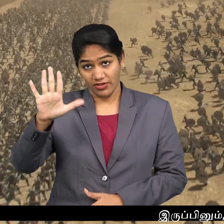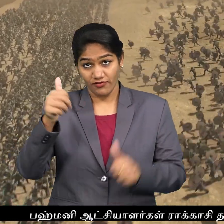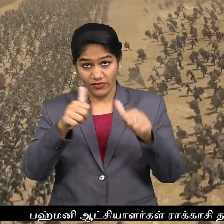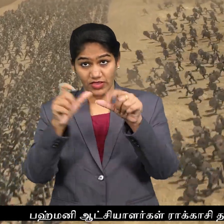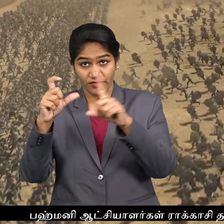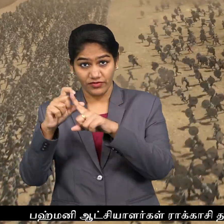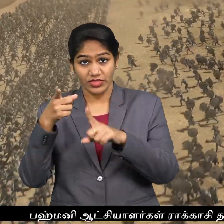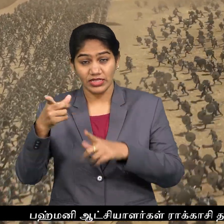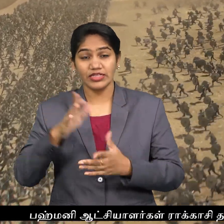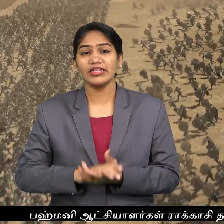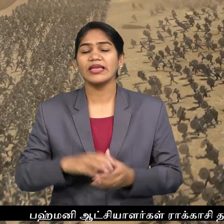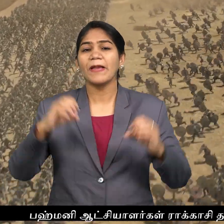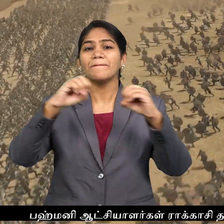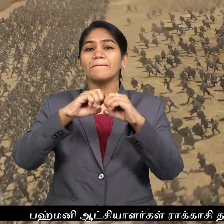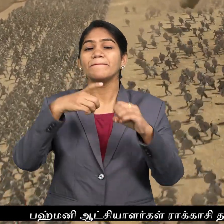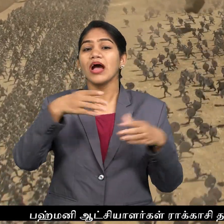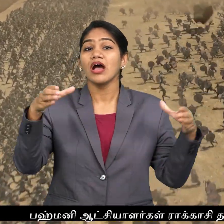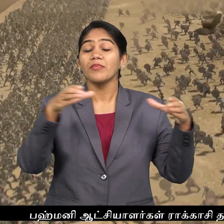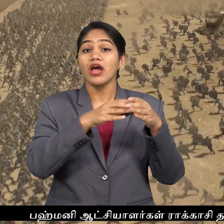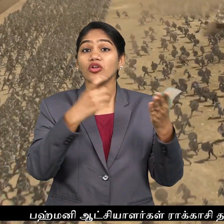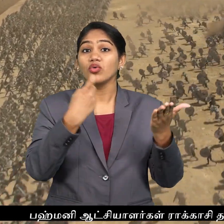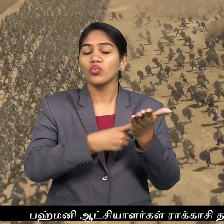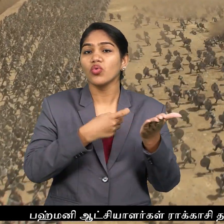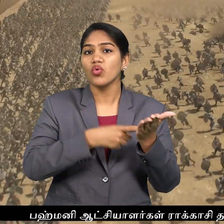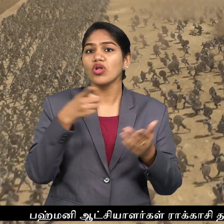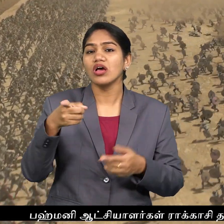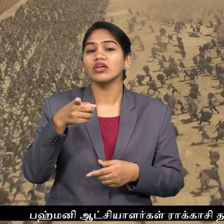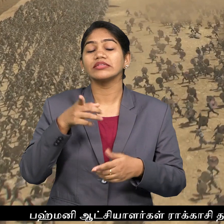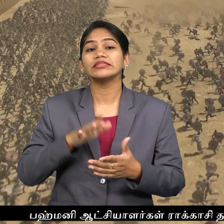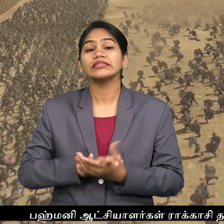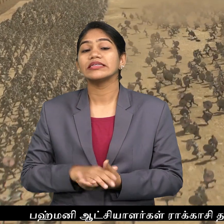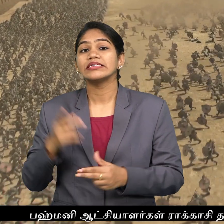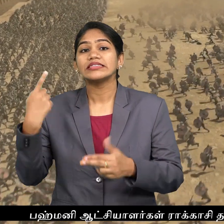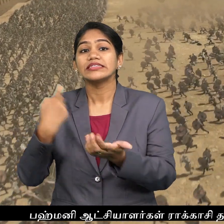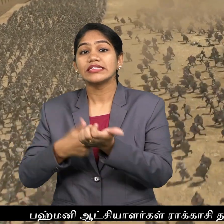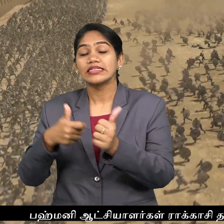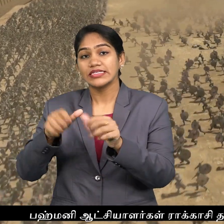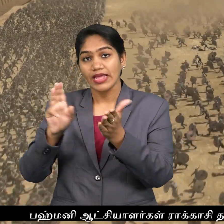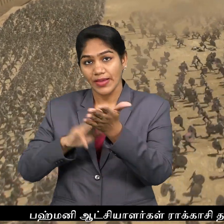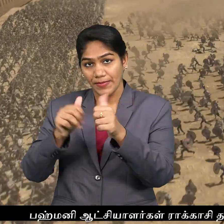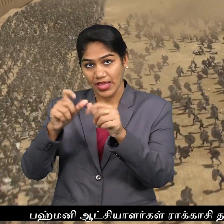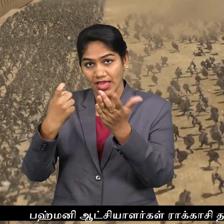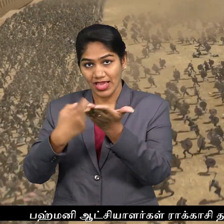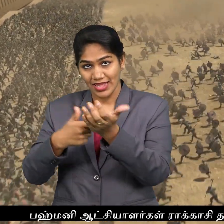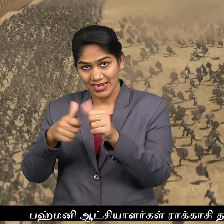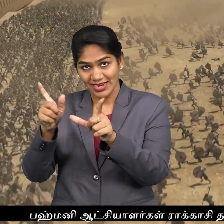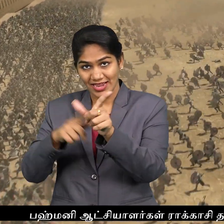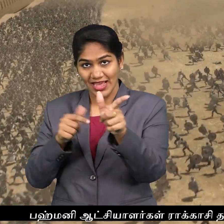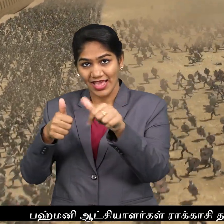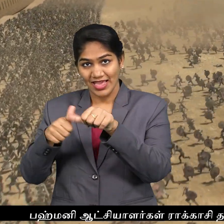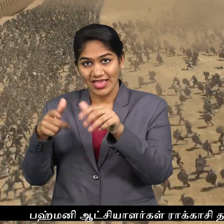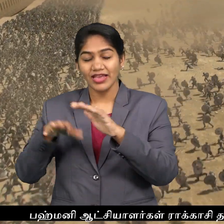1565 பஹமனி ஆட்சியாளர்கள் ராக்காசி தாங்கா போரில் ராமராயரை தோற்கடித்து